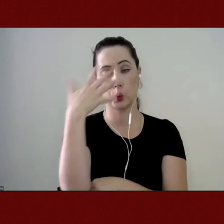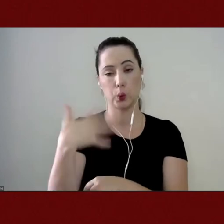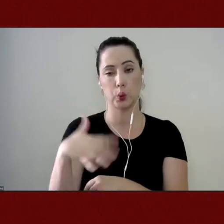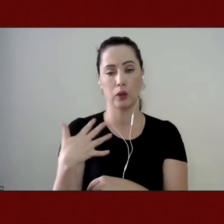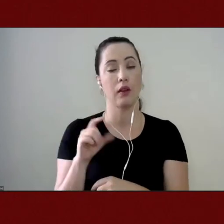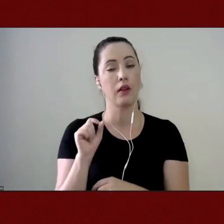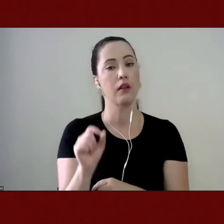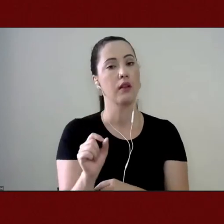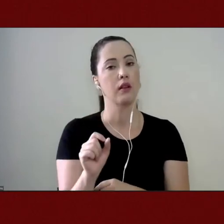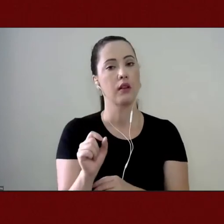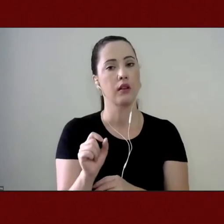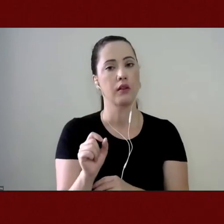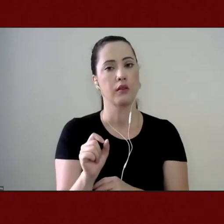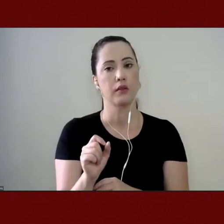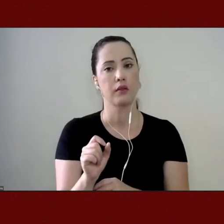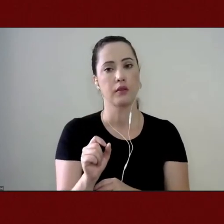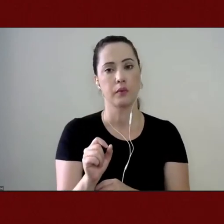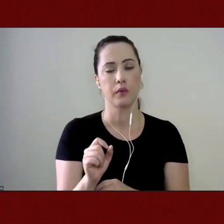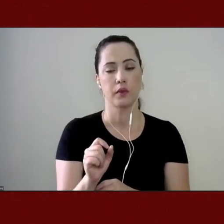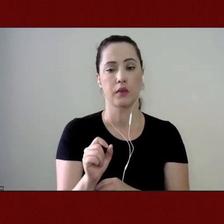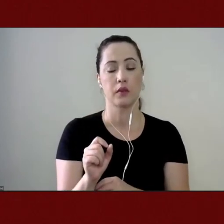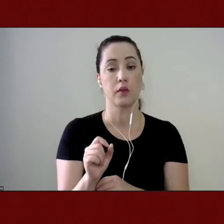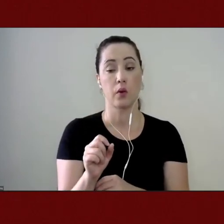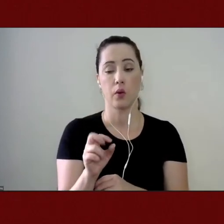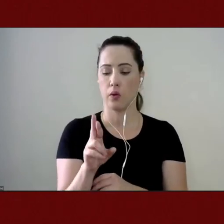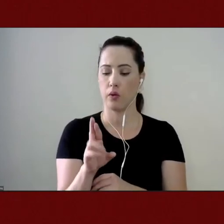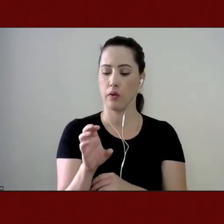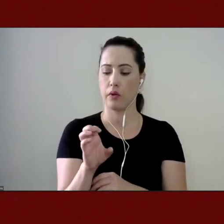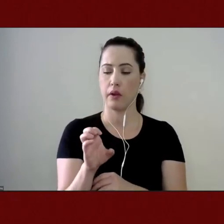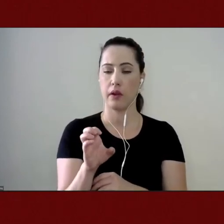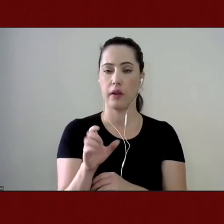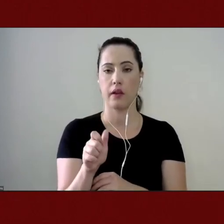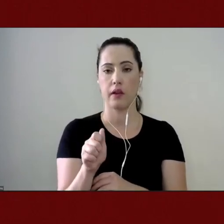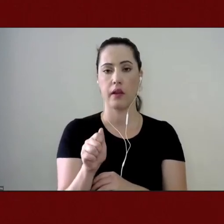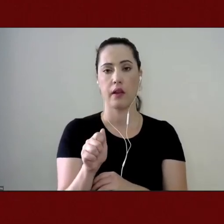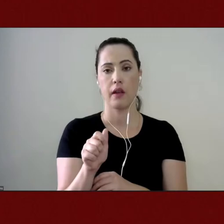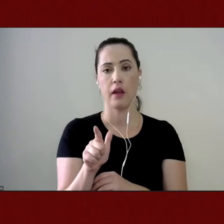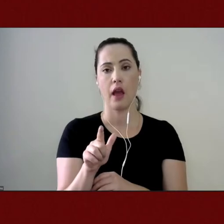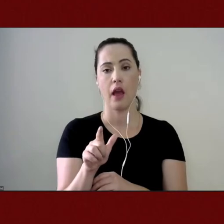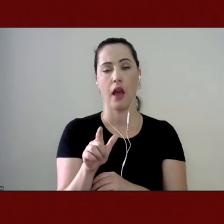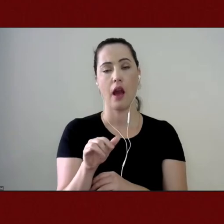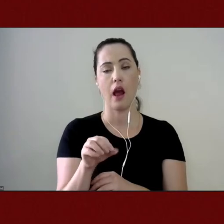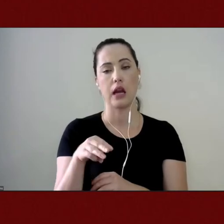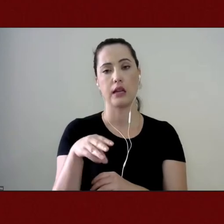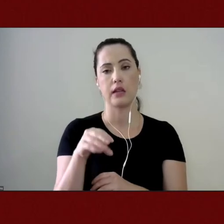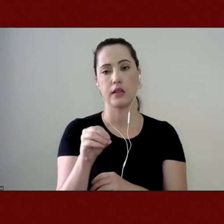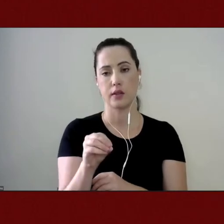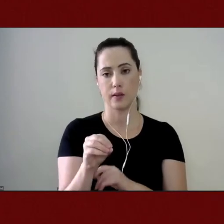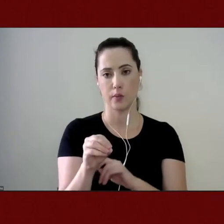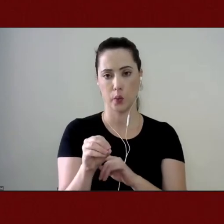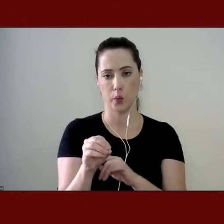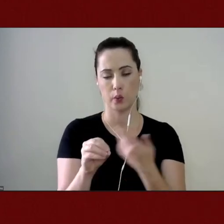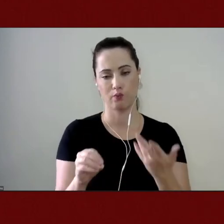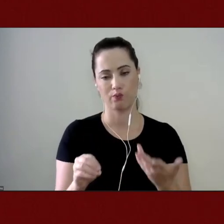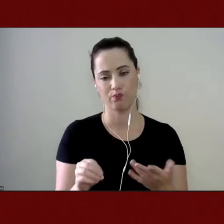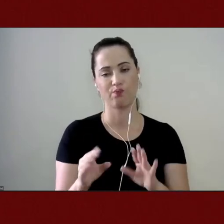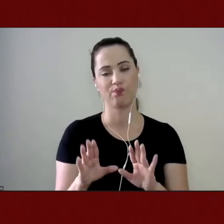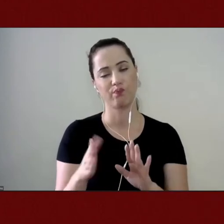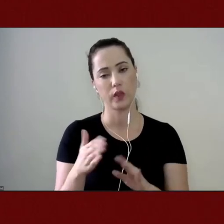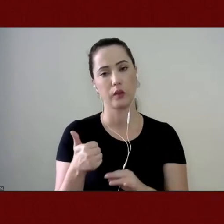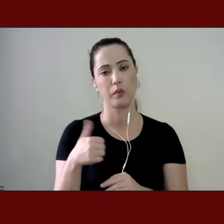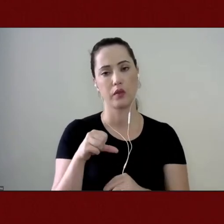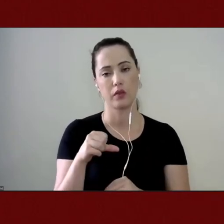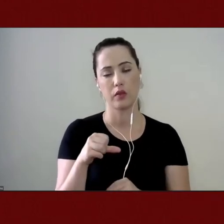é chamado zdanovismo ou realismo socialista, que predominou no partido entre 1948 até